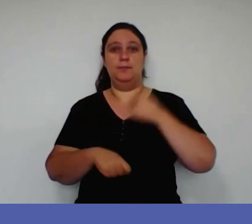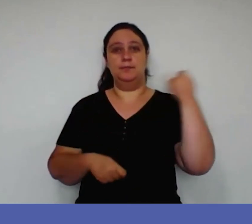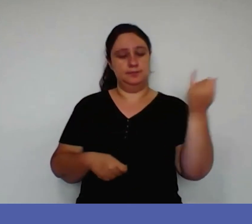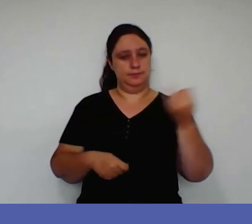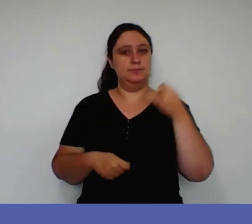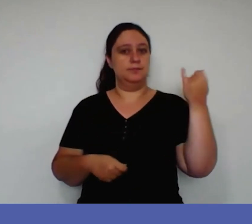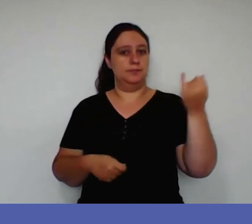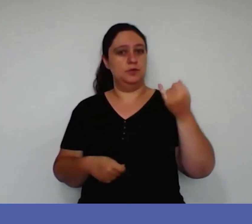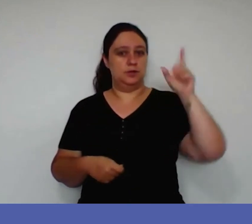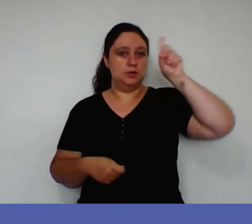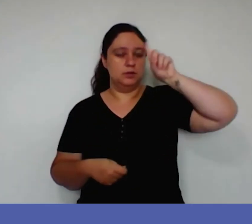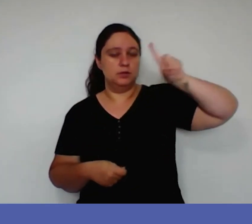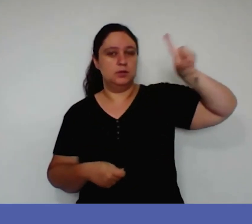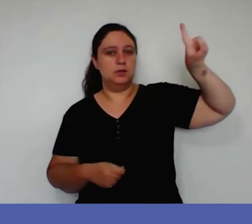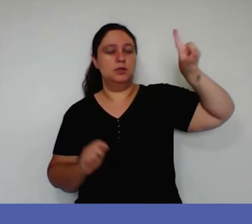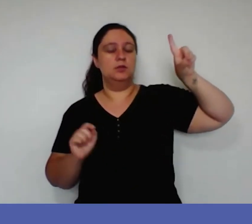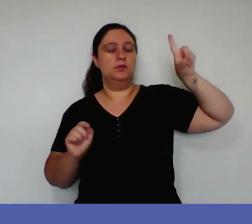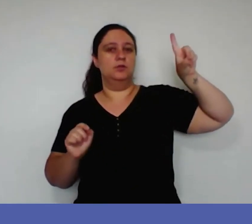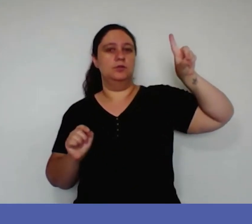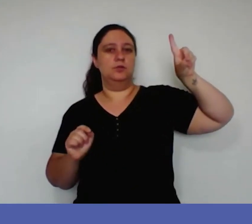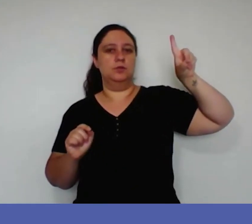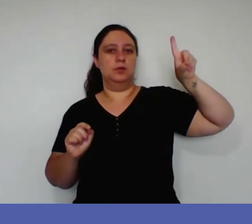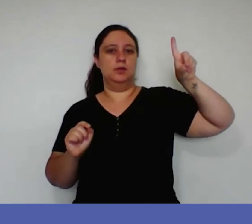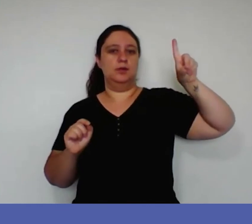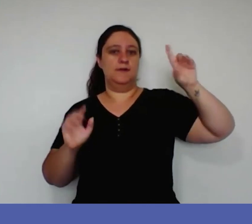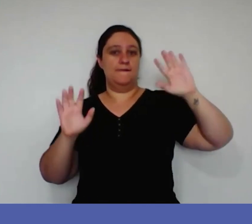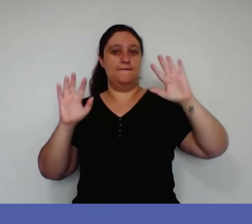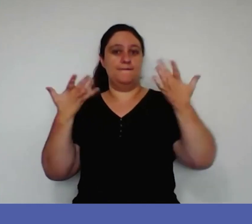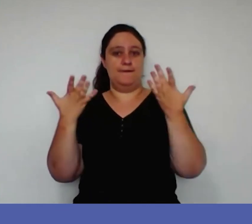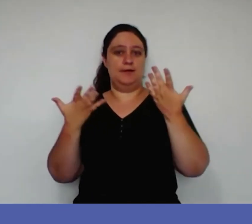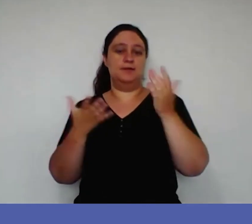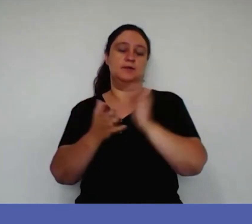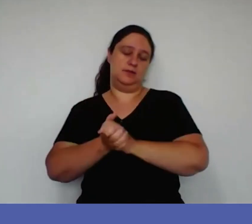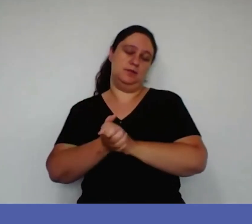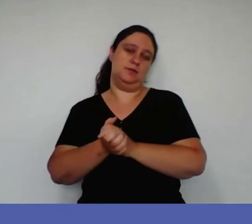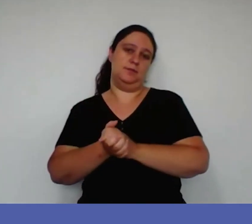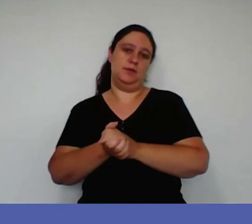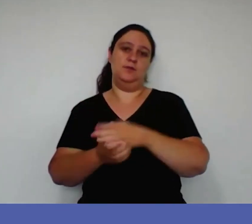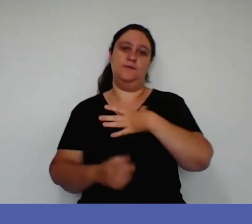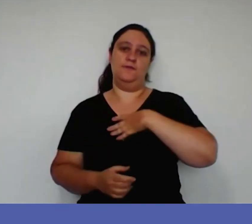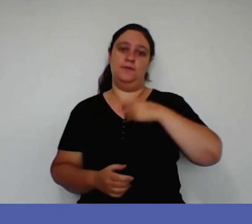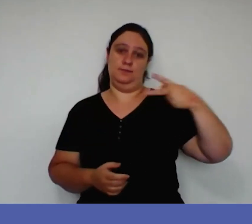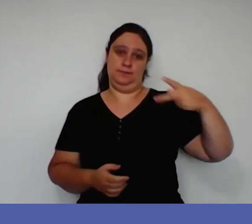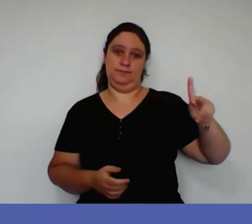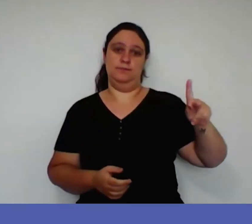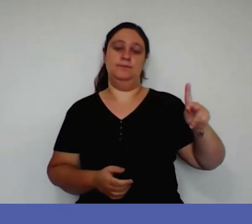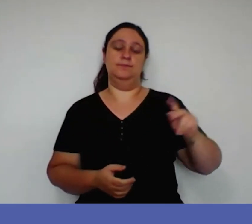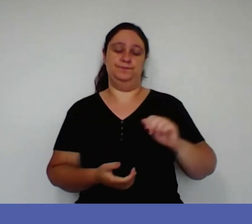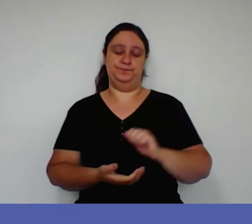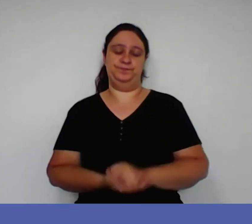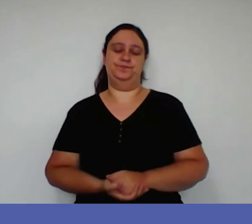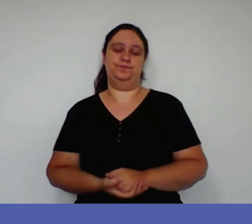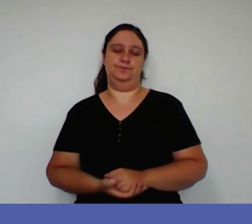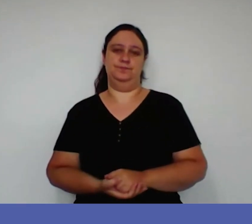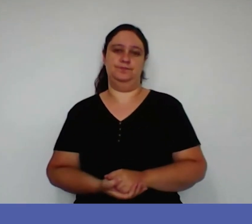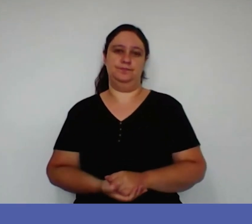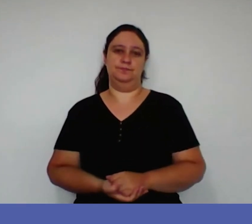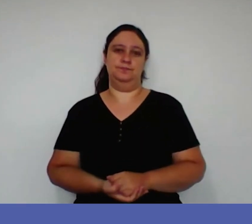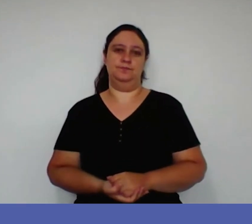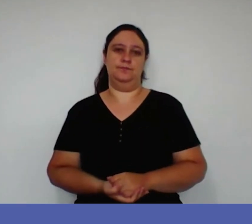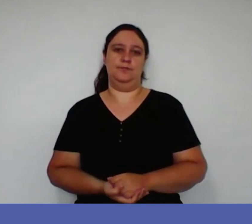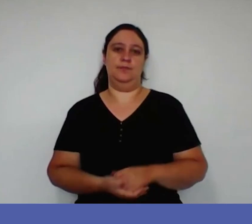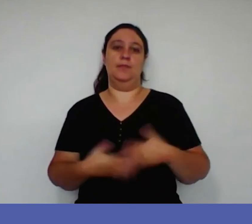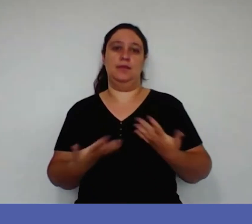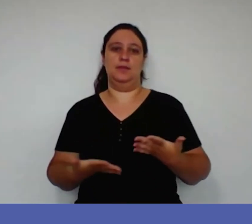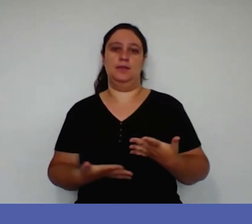Universo, são as bodas do seu filho. A festa do casamento do seu filho. Por isso a nossa